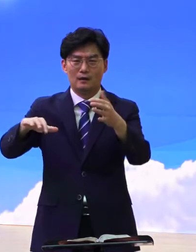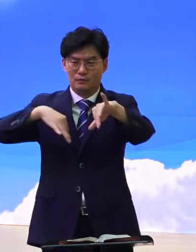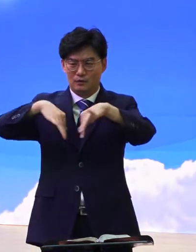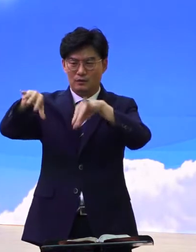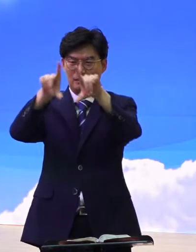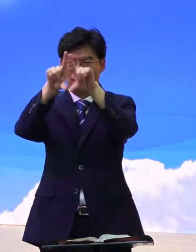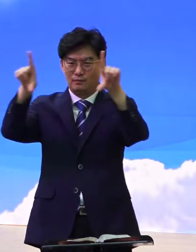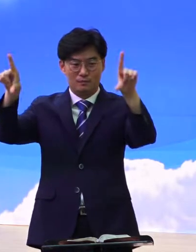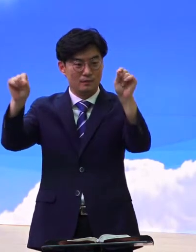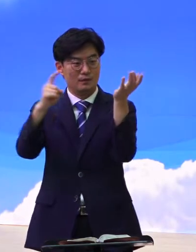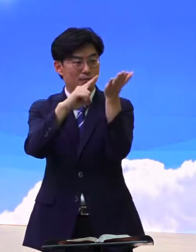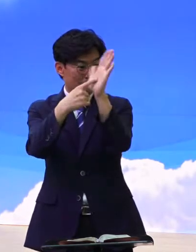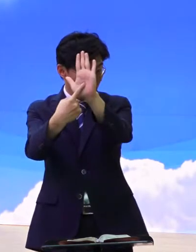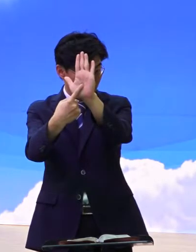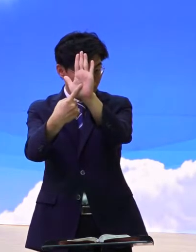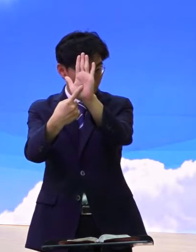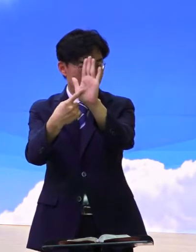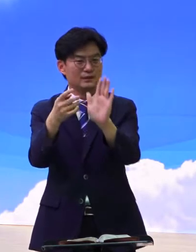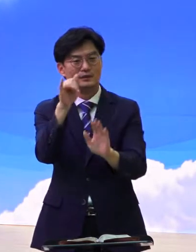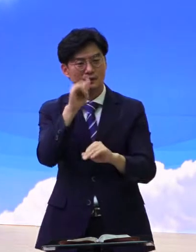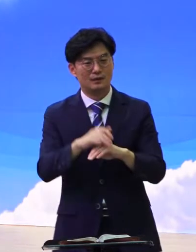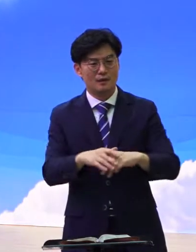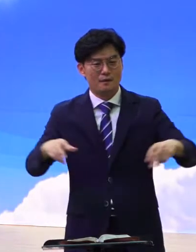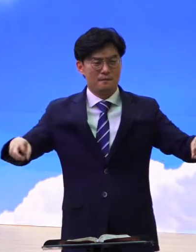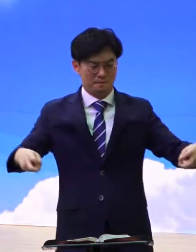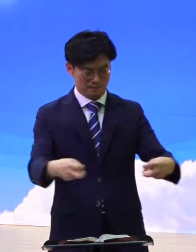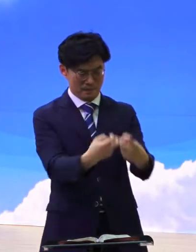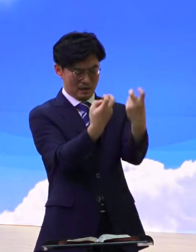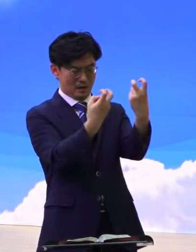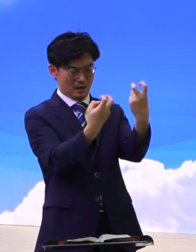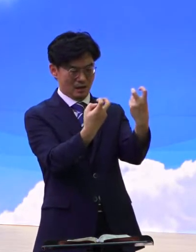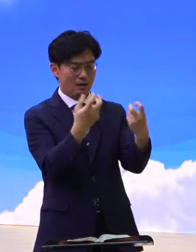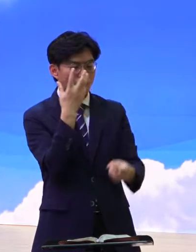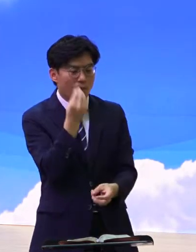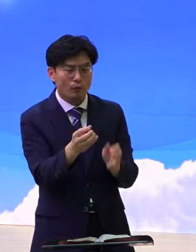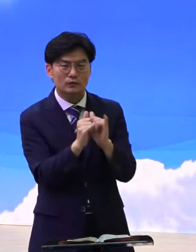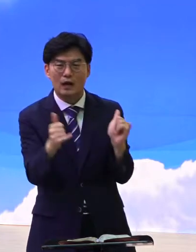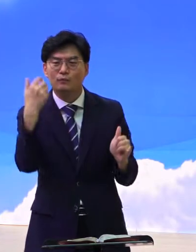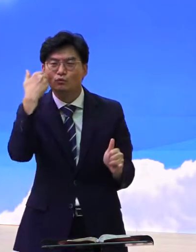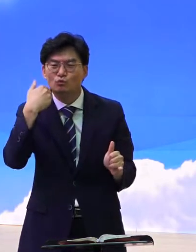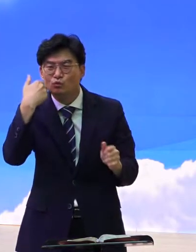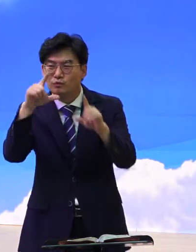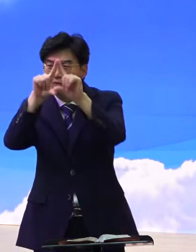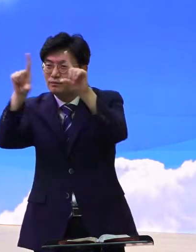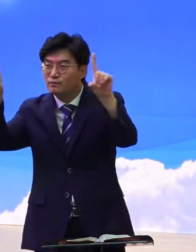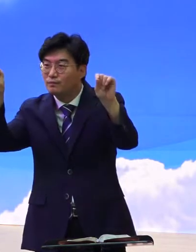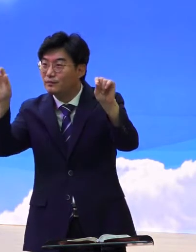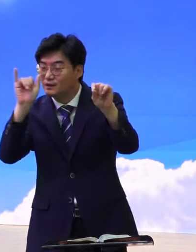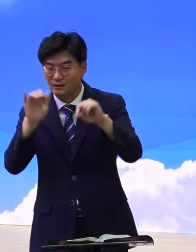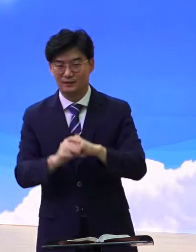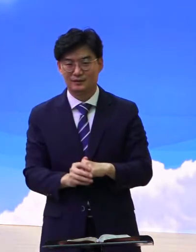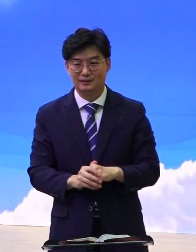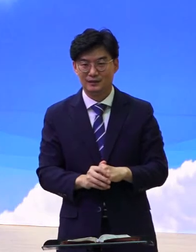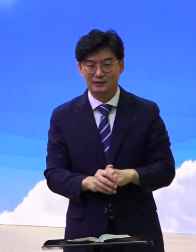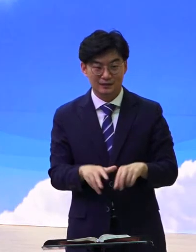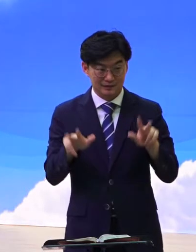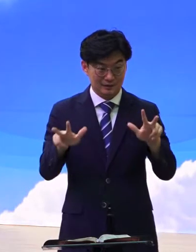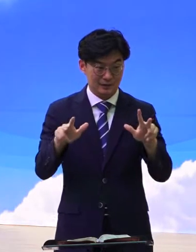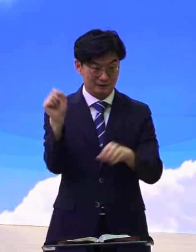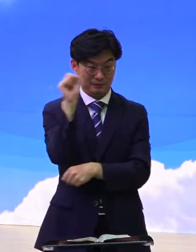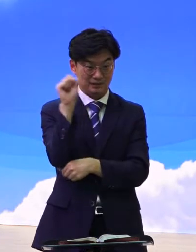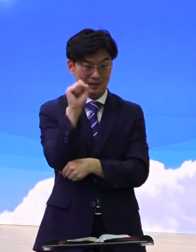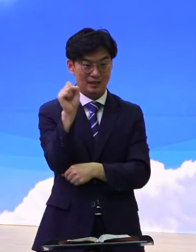간절한 현수막이 붙을 때가 있었습니다. 요즘은 블랙박스가 있고 CCTV가 있어서 이런 일이 별로 필요하지 않지만 옛날에는 그렇게